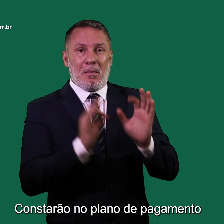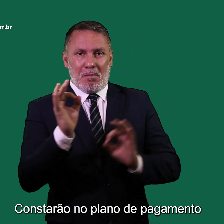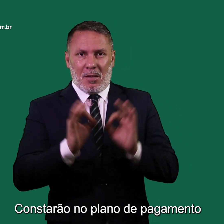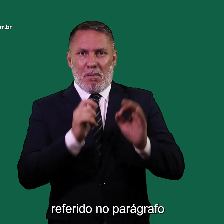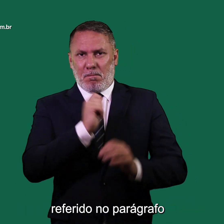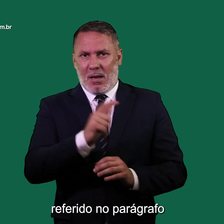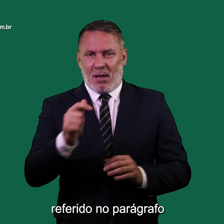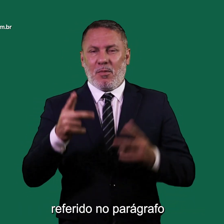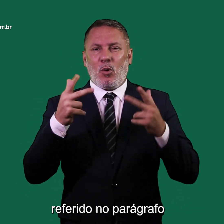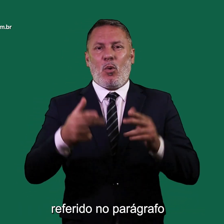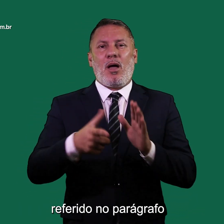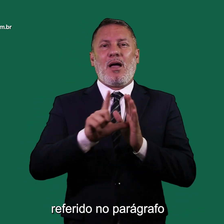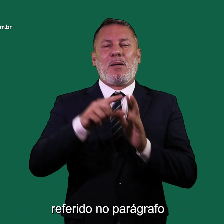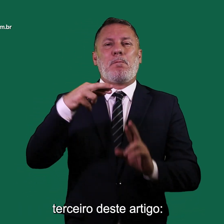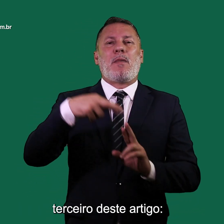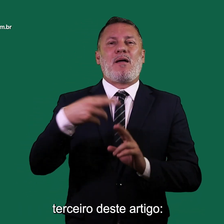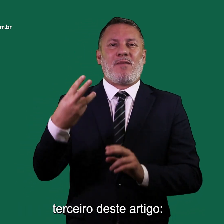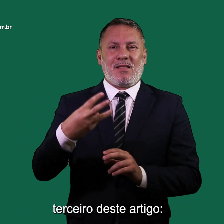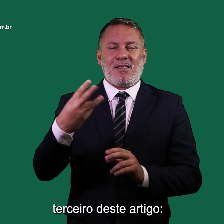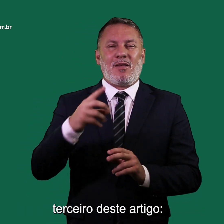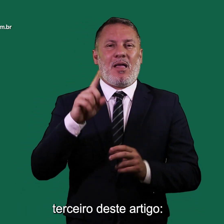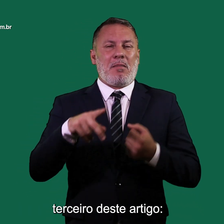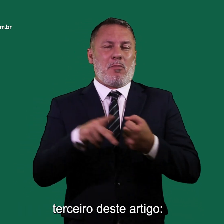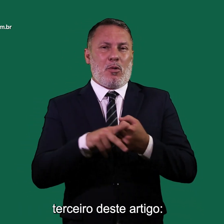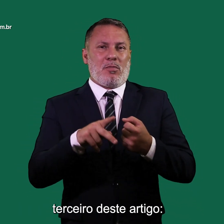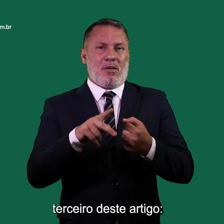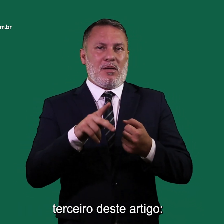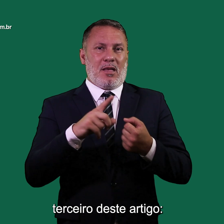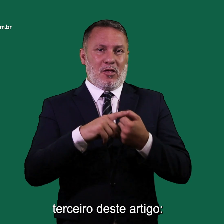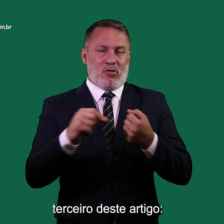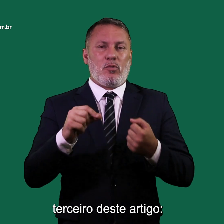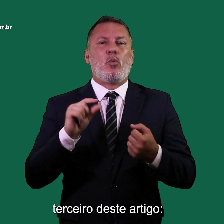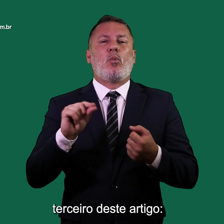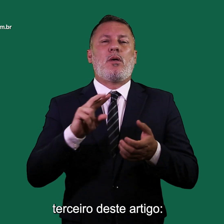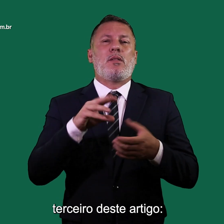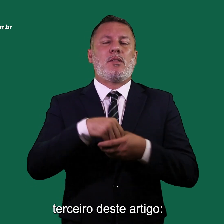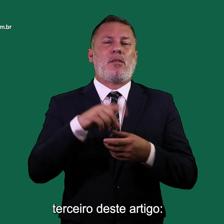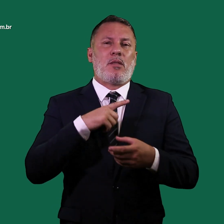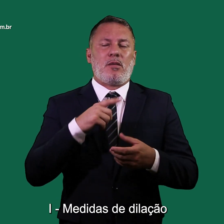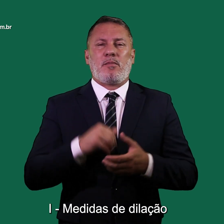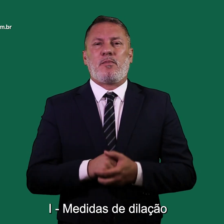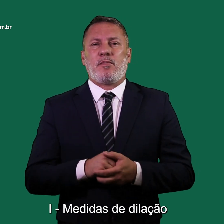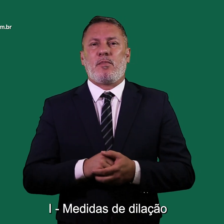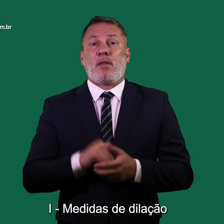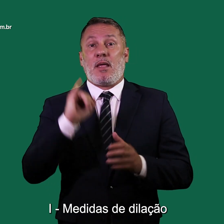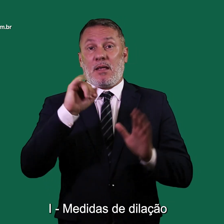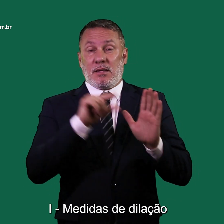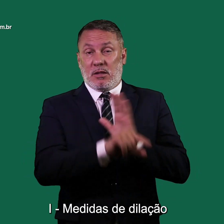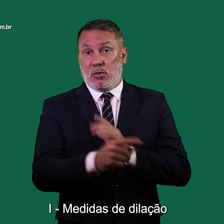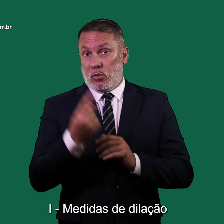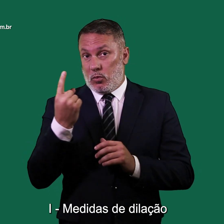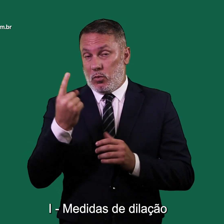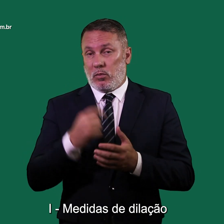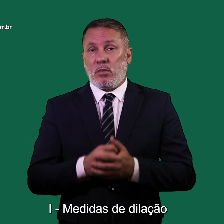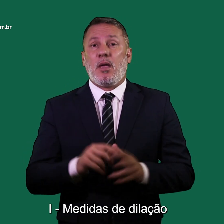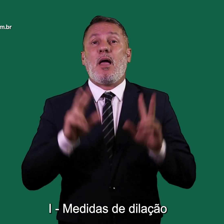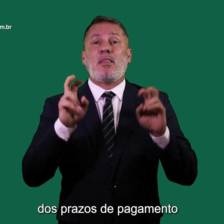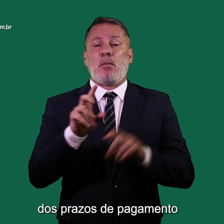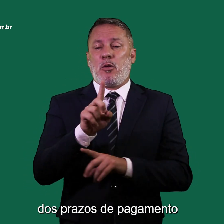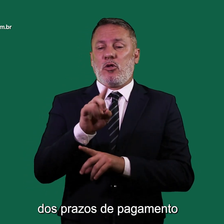pagamento referido no parágrafo 3º deste artigo, : Inciso 1. Medidas de dilação dos